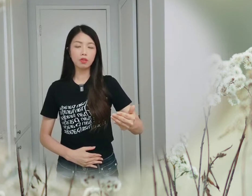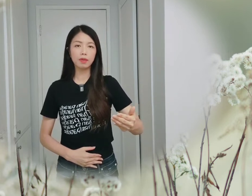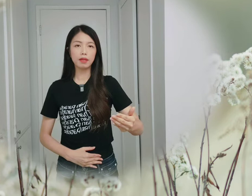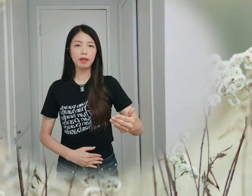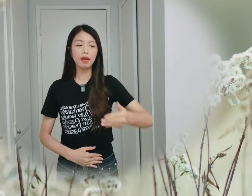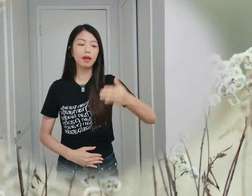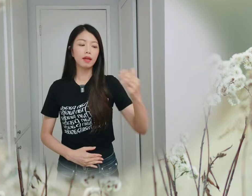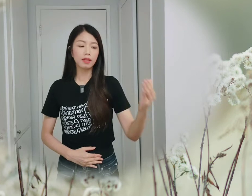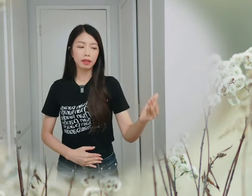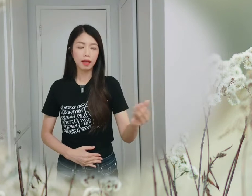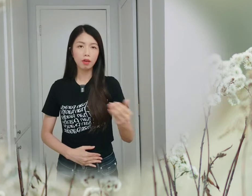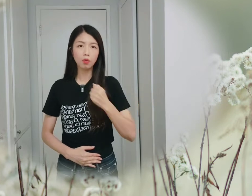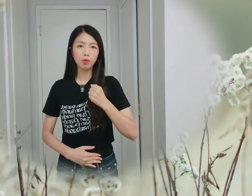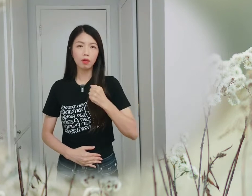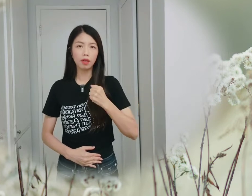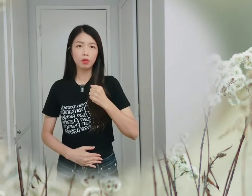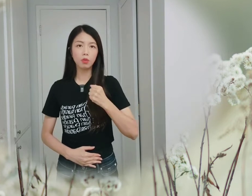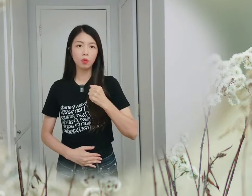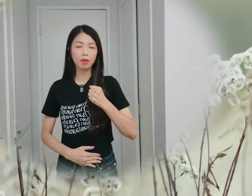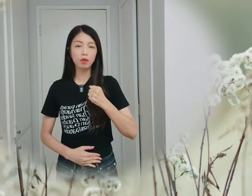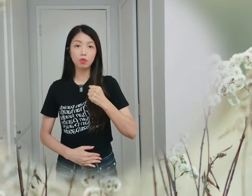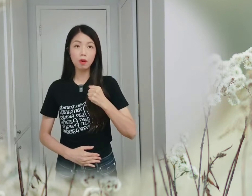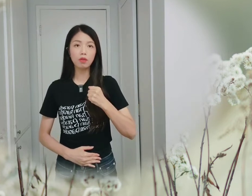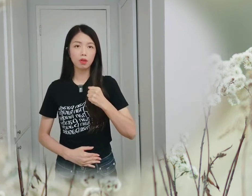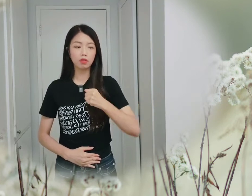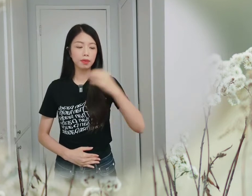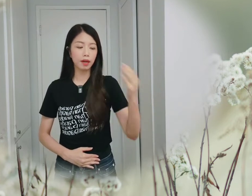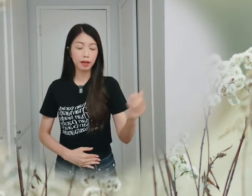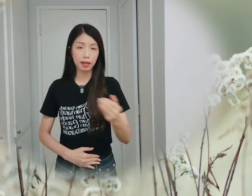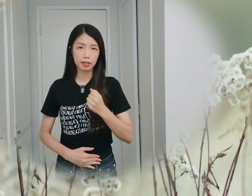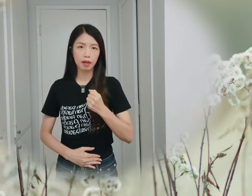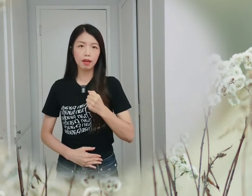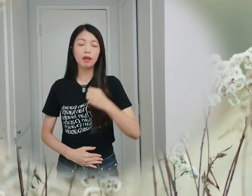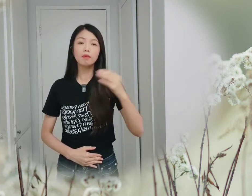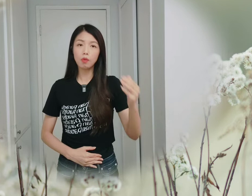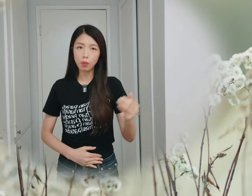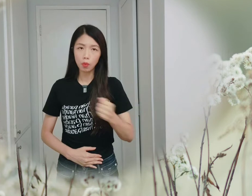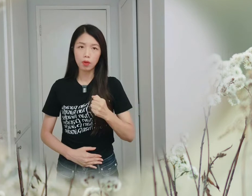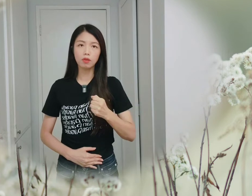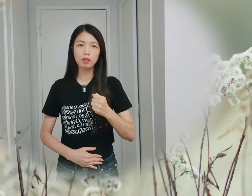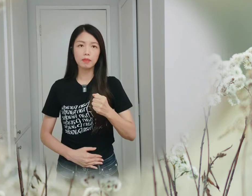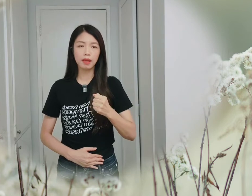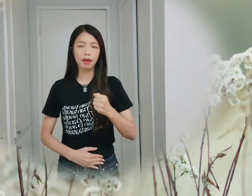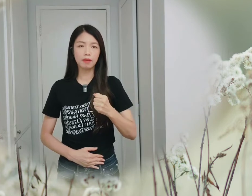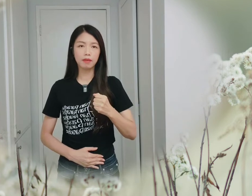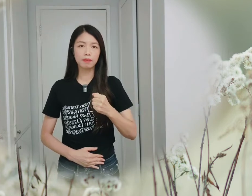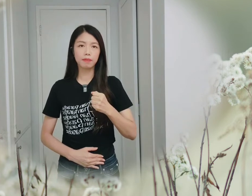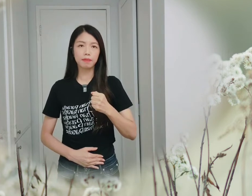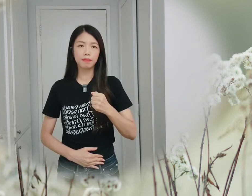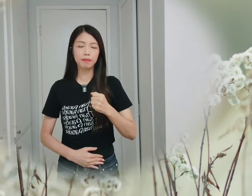수어를 해주시면 되는데 이 상태에서 손을 이렇게 내 쪽으로 오면서 주먹을 쥐어주시면 돼요. 가지다. 몸으로 이런 뜻입니다.